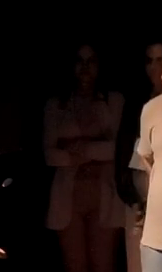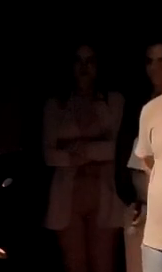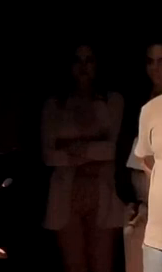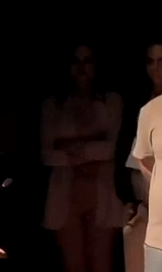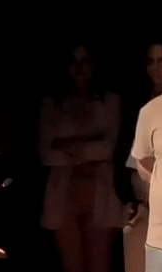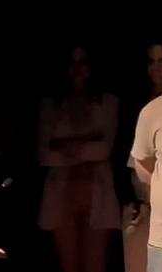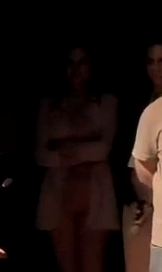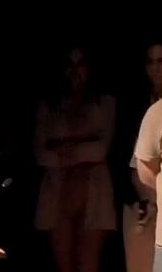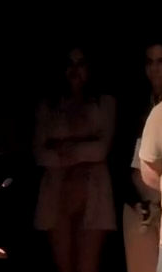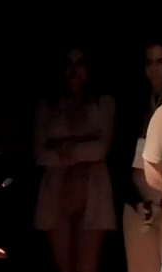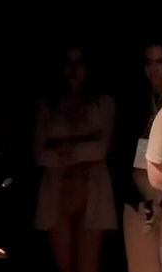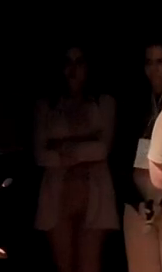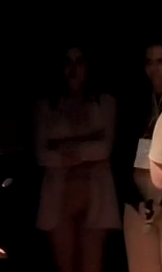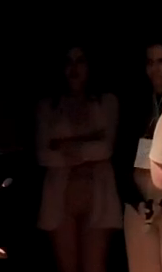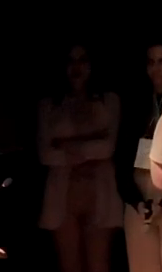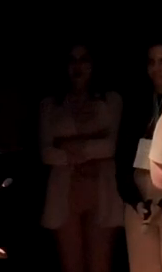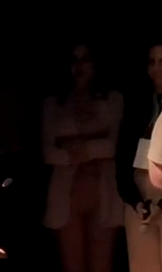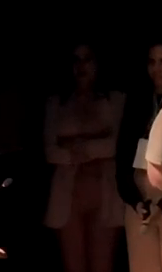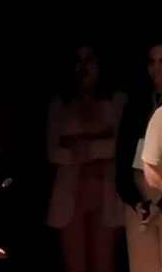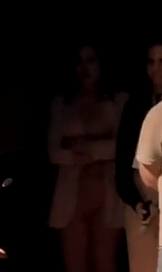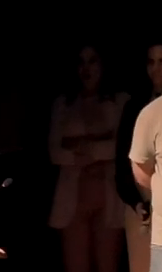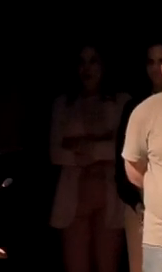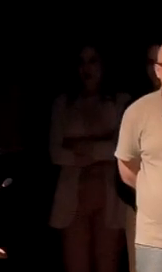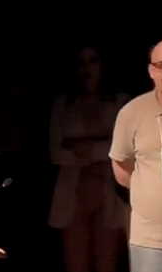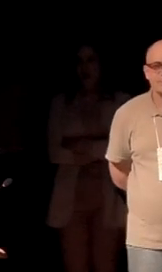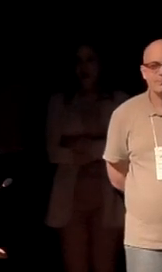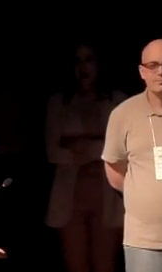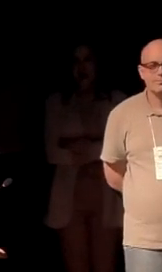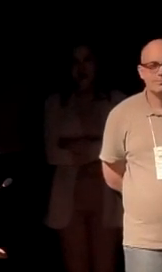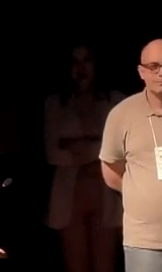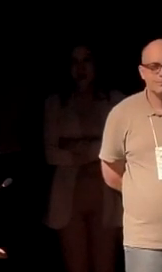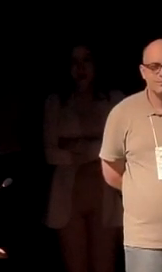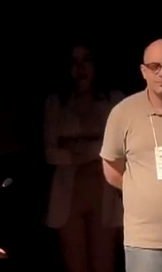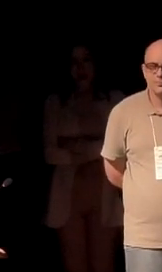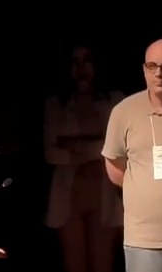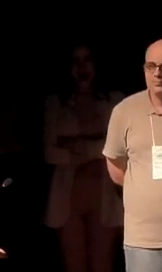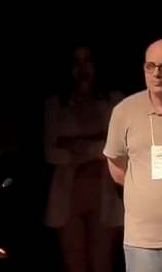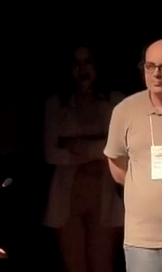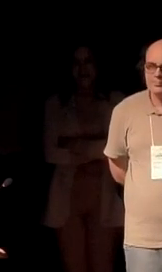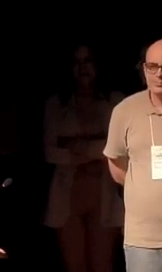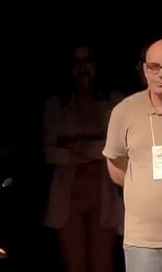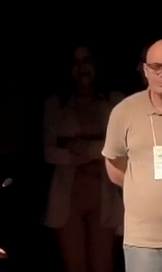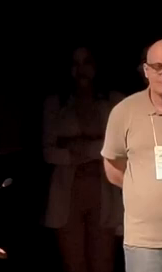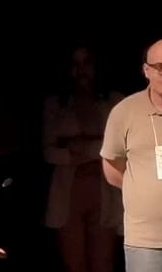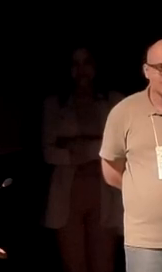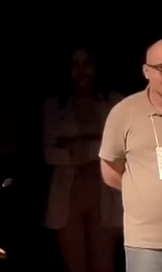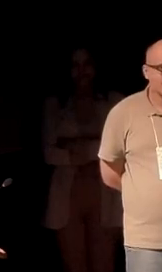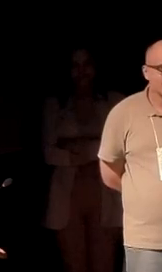familiares e gestores muito obrigada e voltem bem para casa